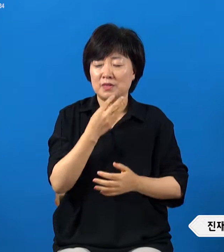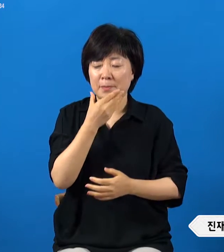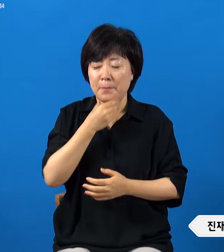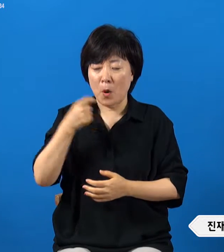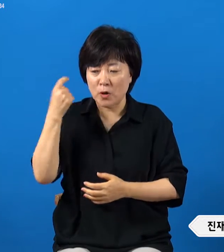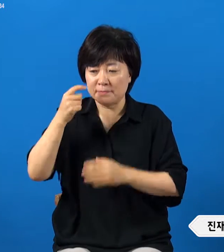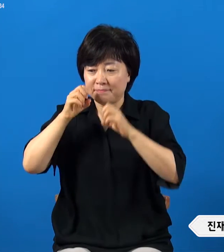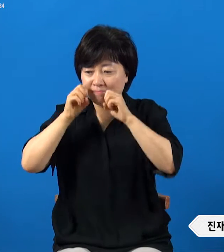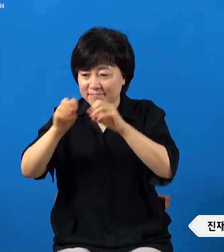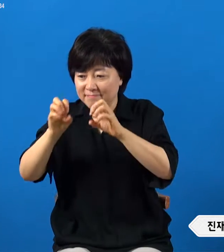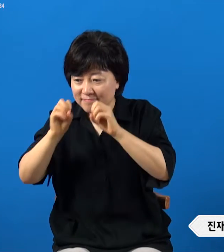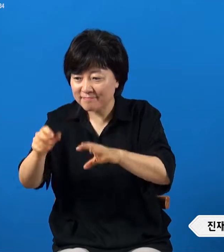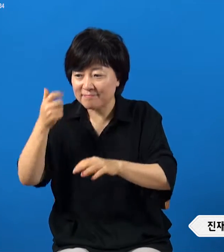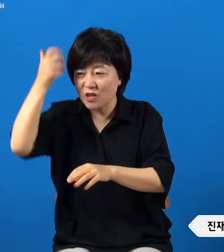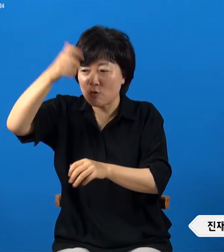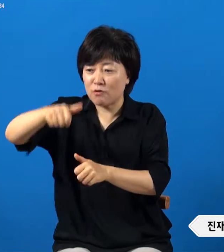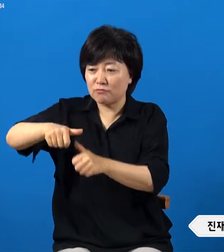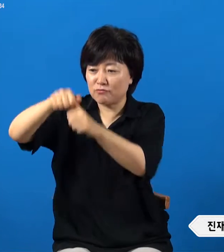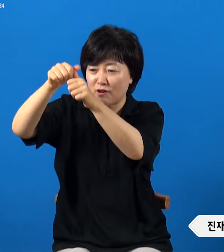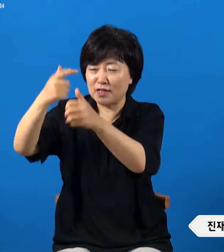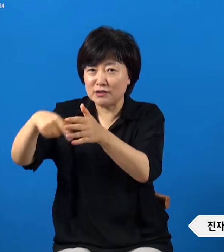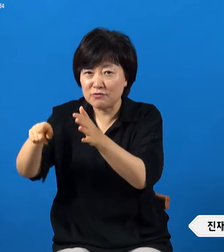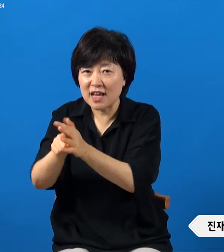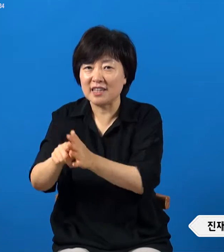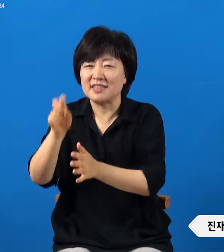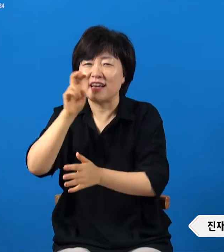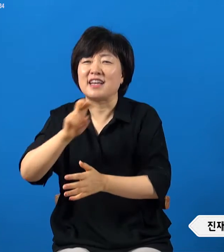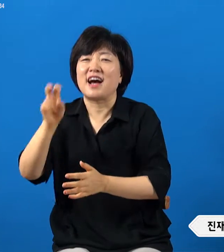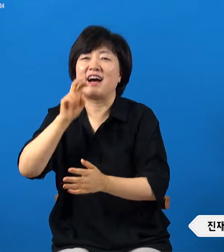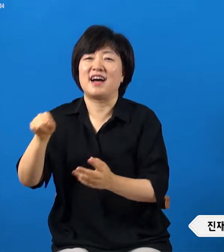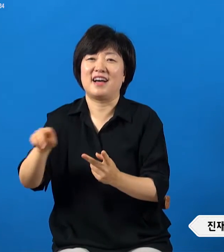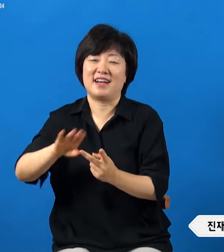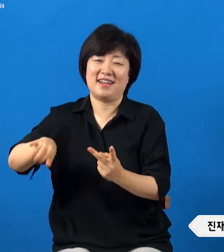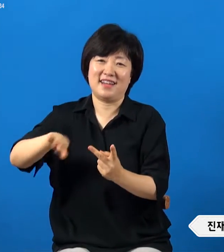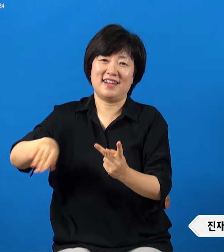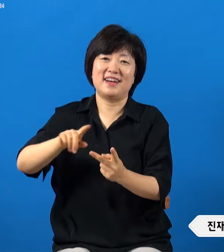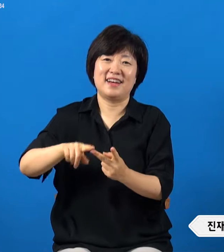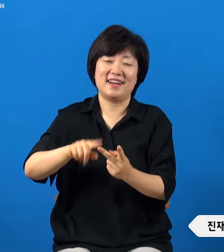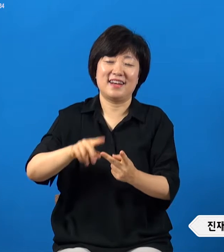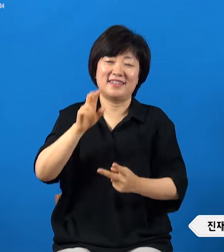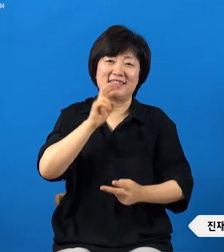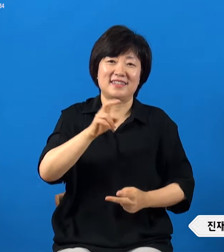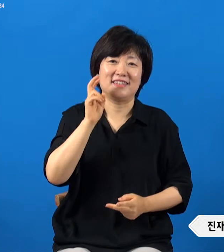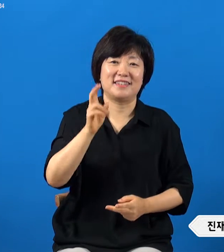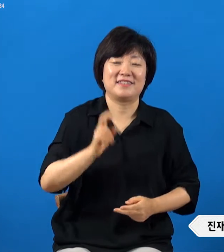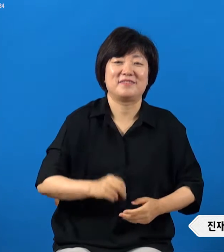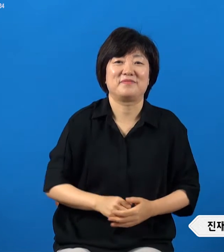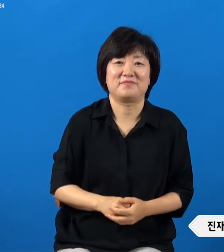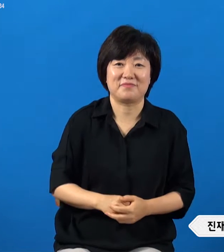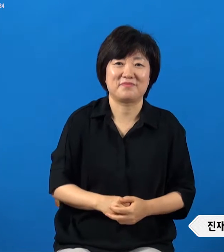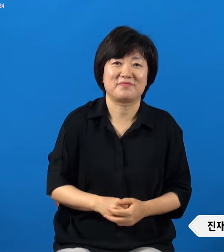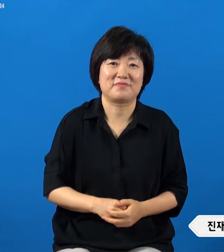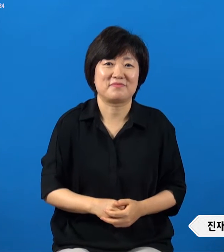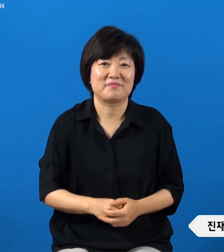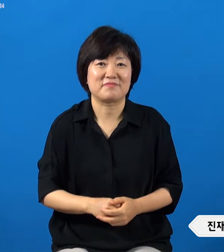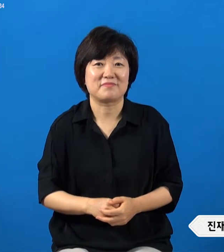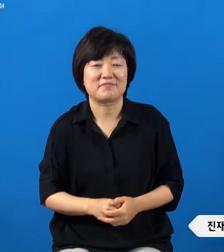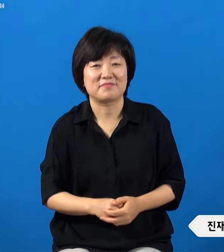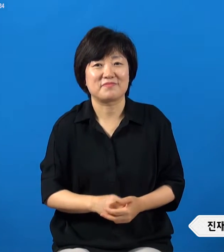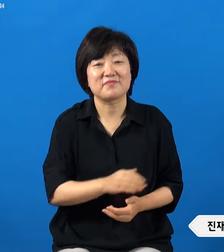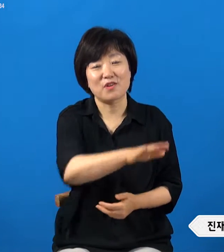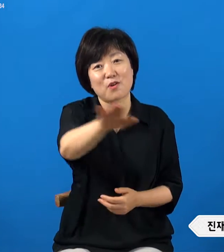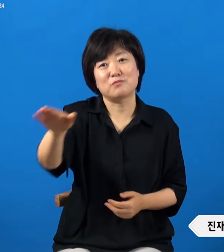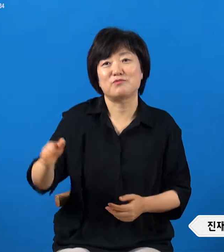목숨도 아끼지 않는 찬양의 모습이었을 거라는 것을 성경은 우리에게 말씀하고